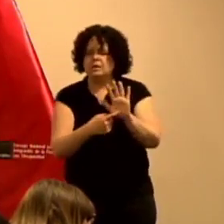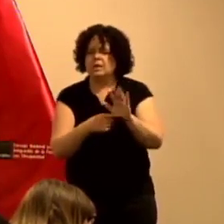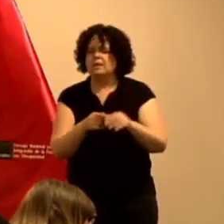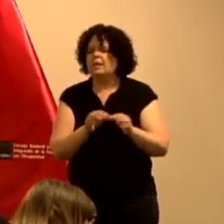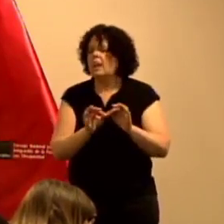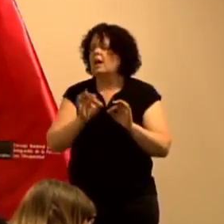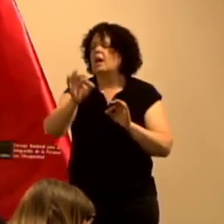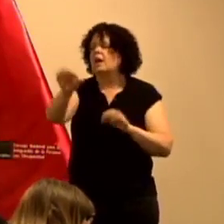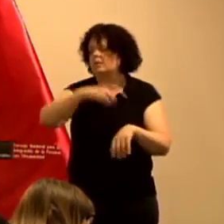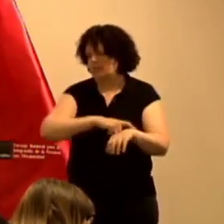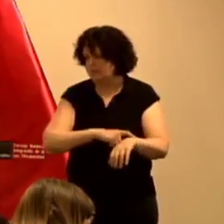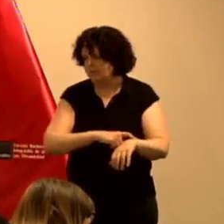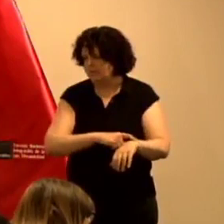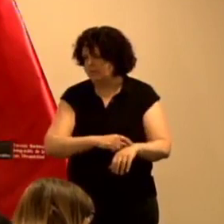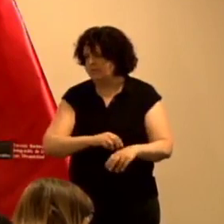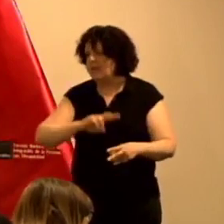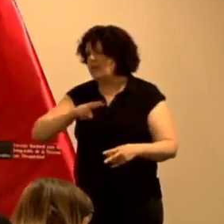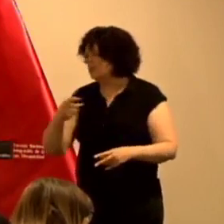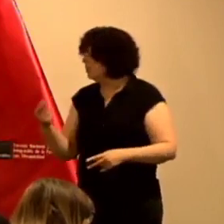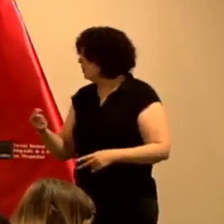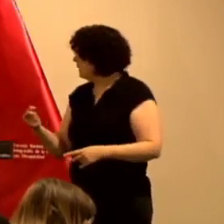plazo. Y la otra parte de la definición,